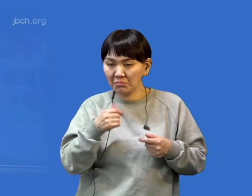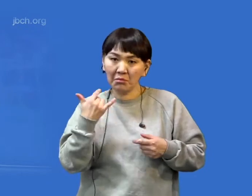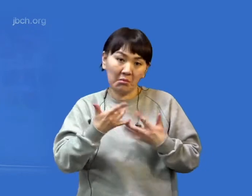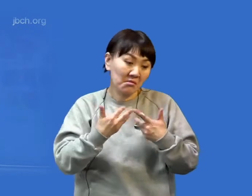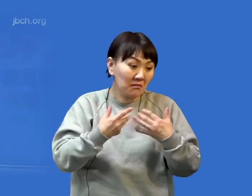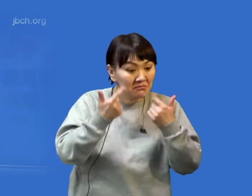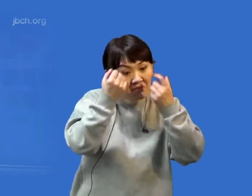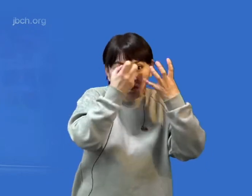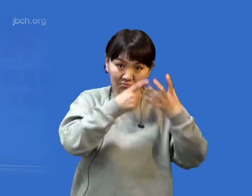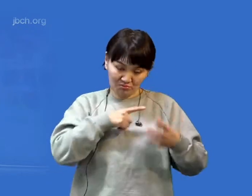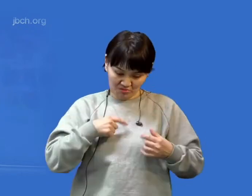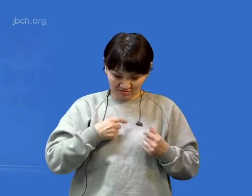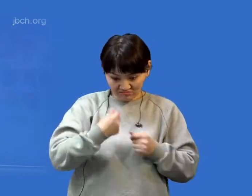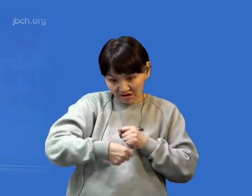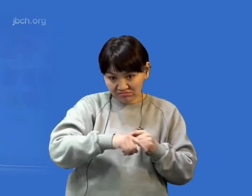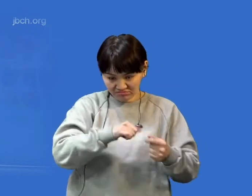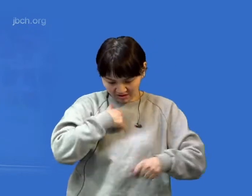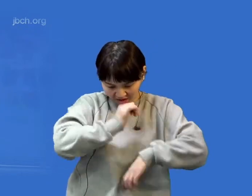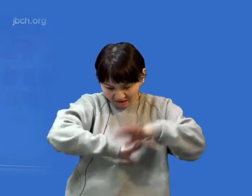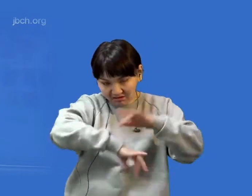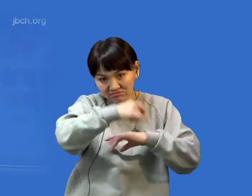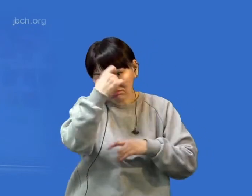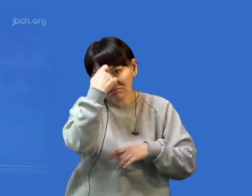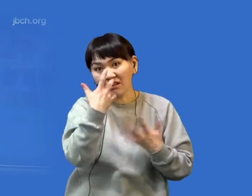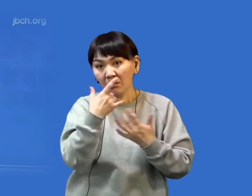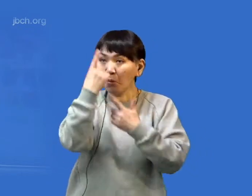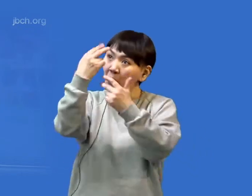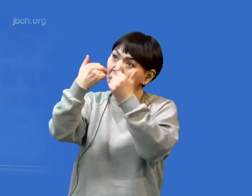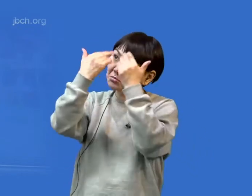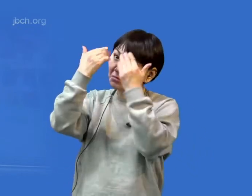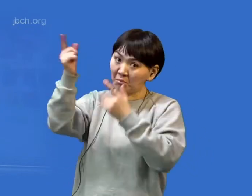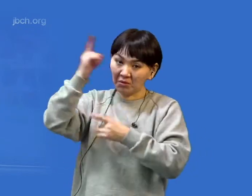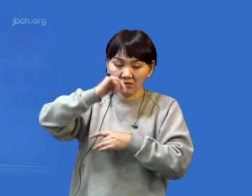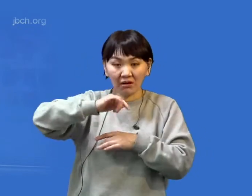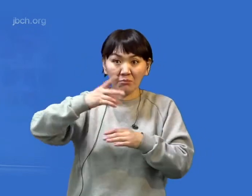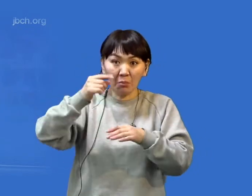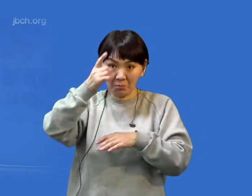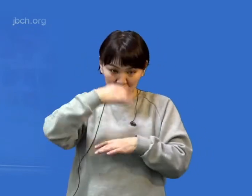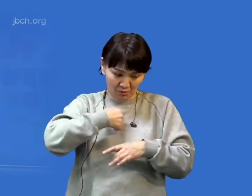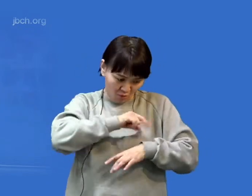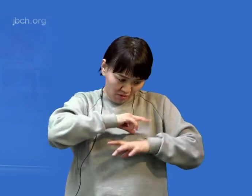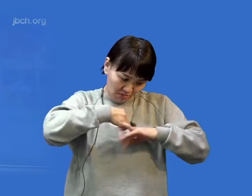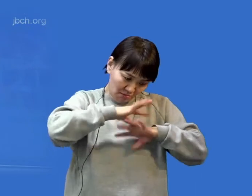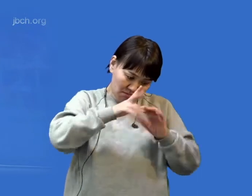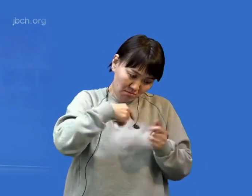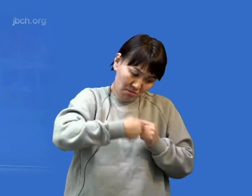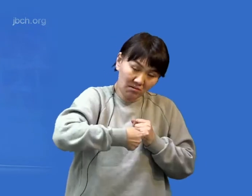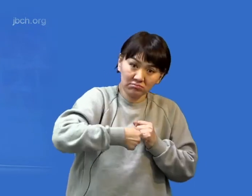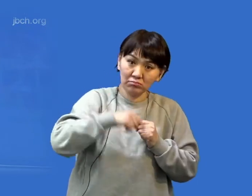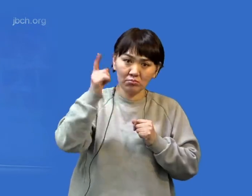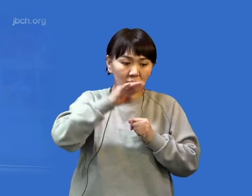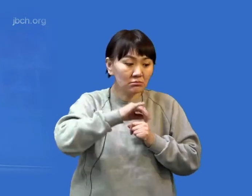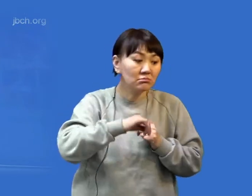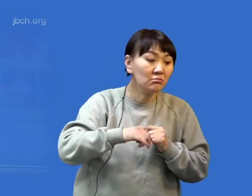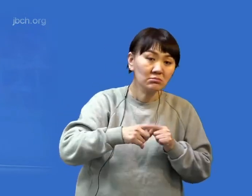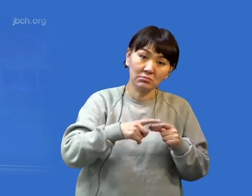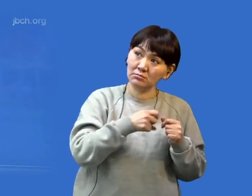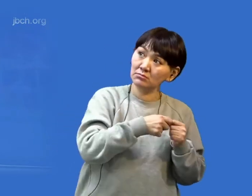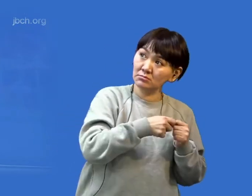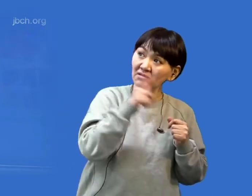би өөрөө олж байгаа, би өөртөө эргэлж байна. Бурхан энэ данхай хажуугаас оролцох юм уу гээл юу гэнэ та?